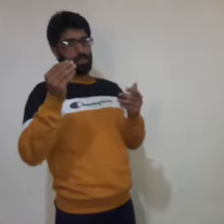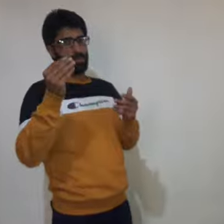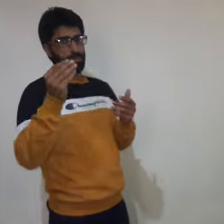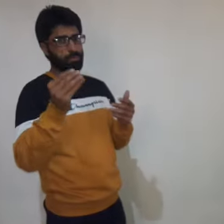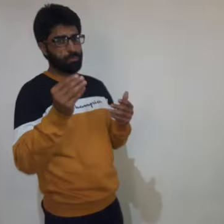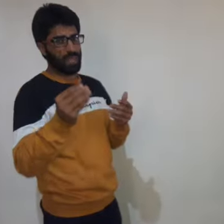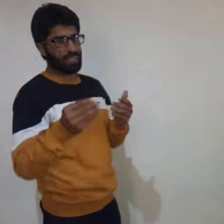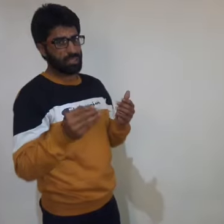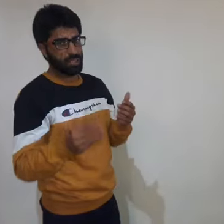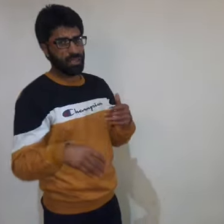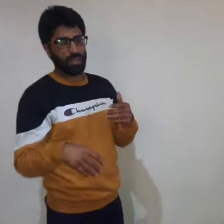पिग्स,